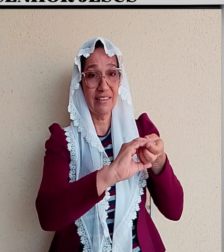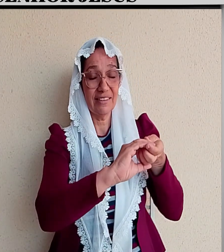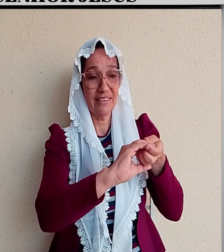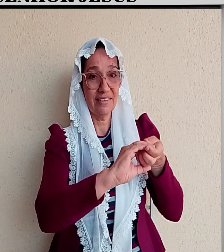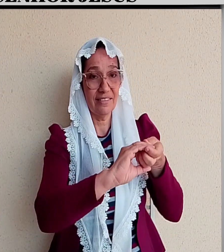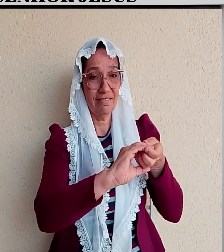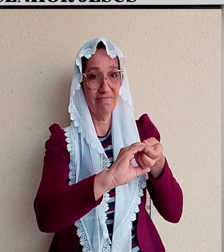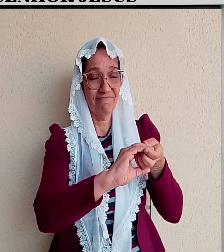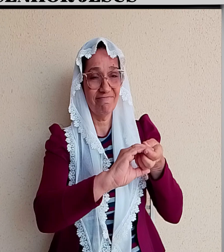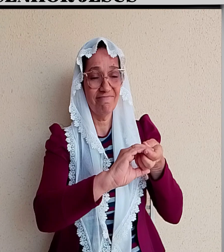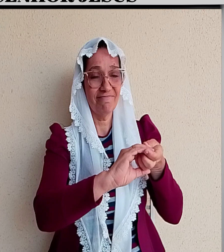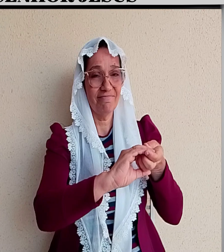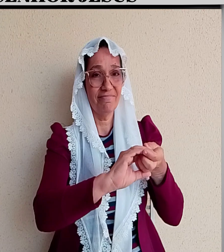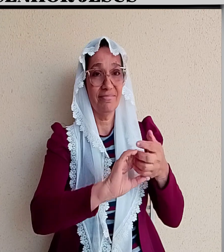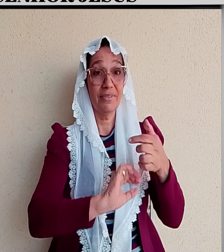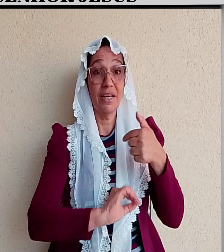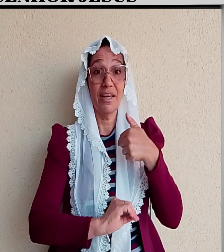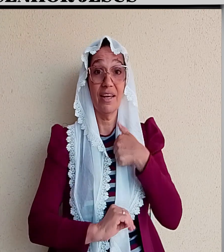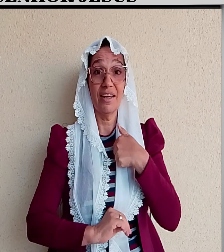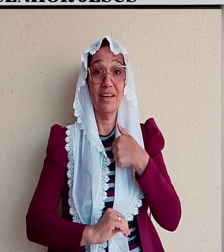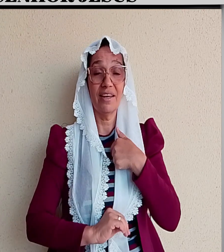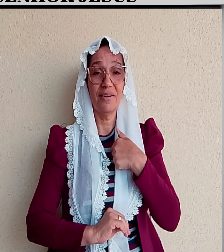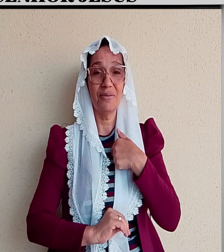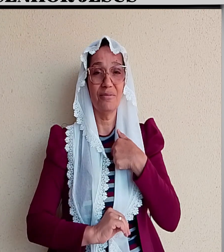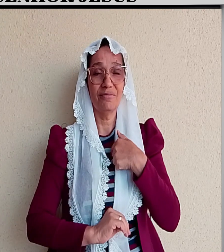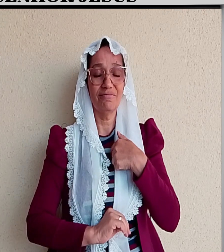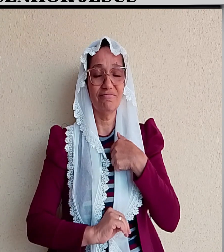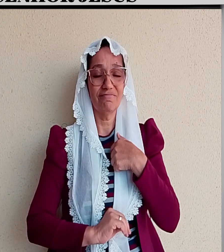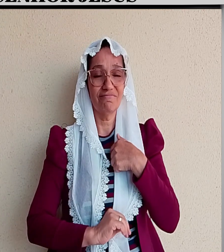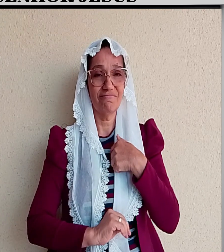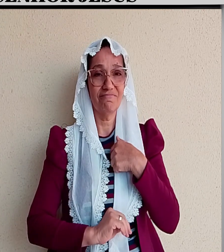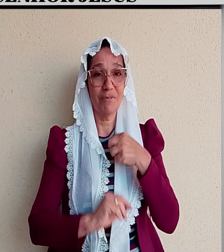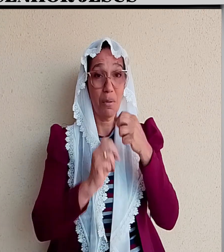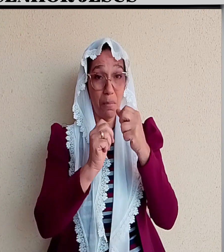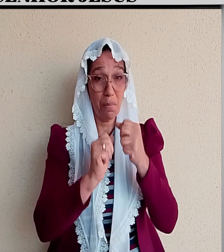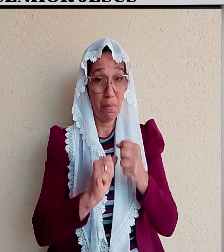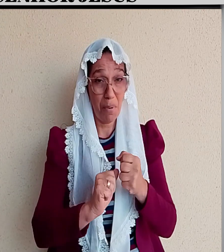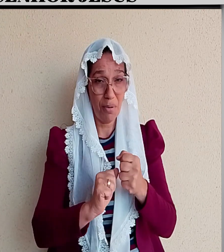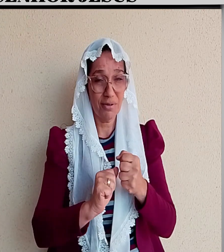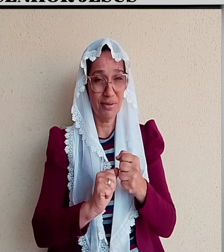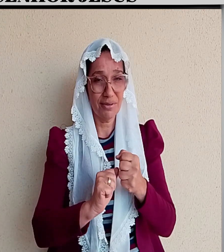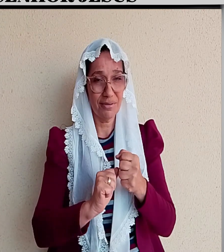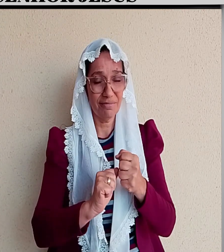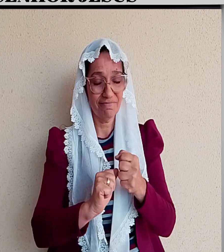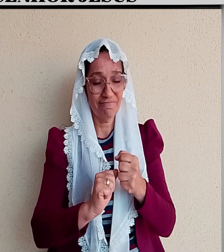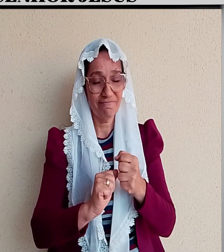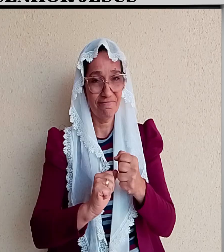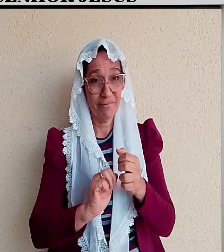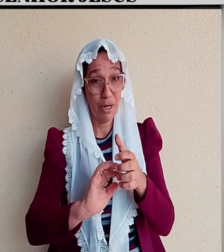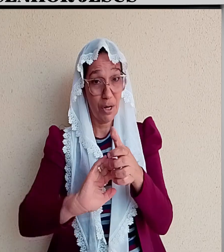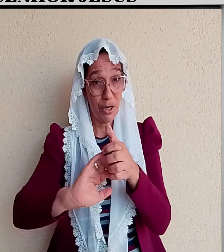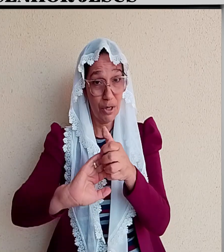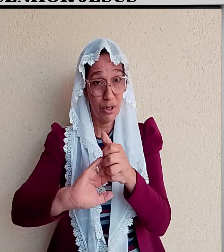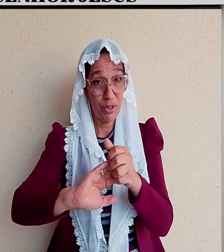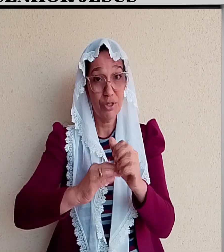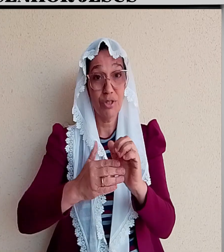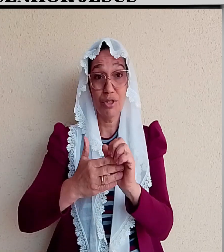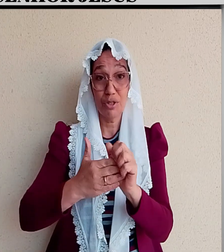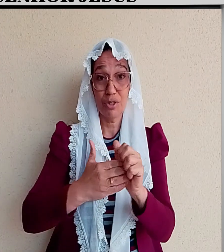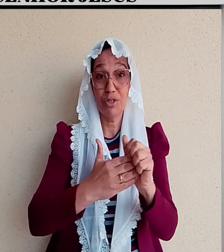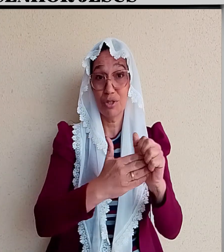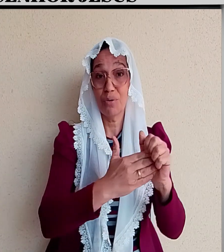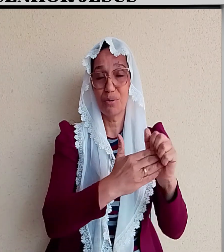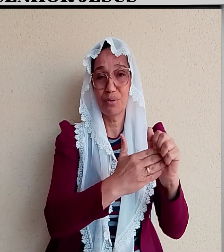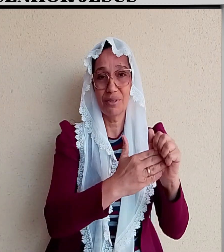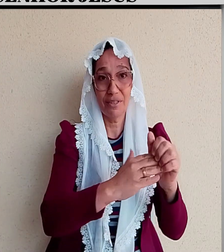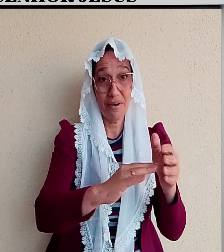porque sou eu que estou pegando na tua mão e te dizendo, vem, vamos ali para o meu, aleluia, para a minha sala, para mim